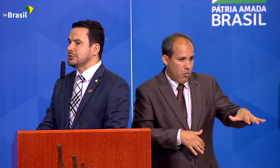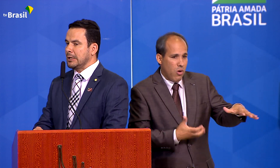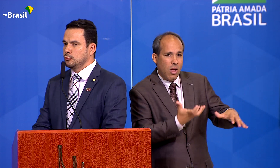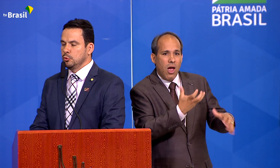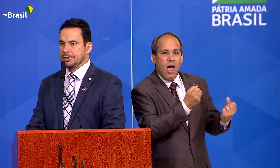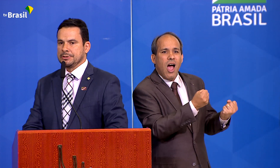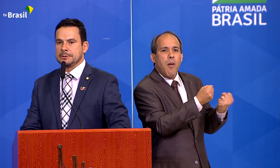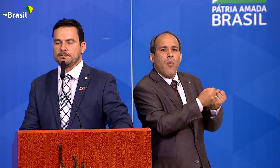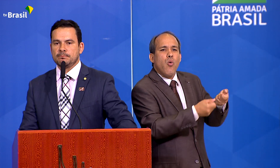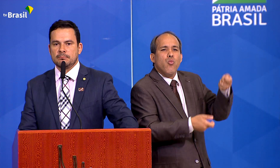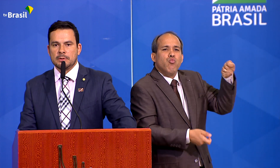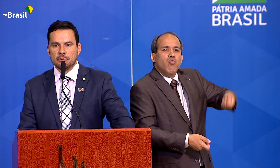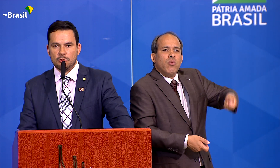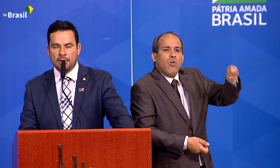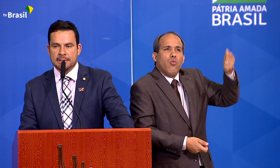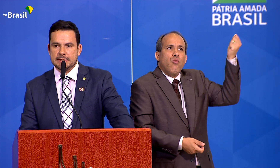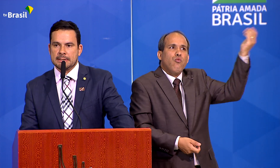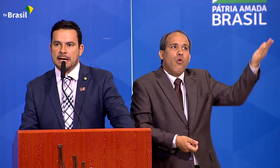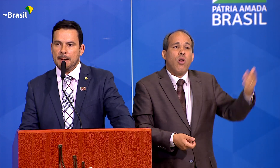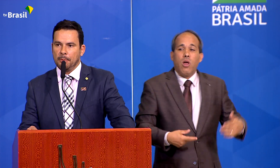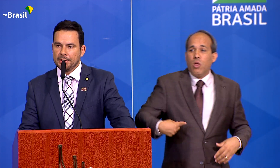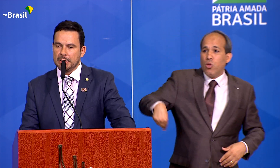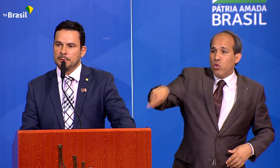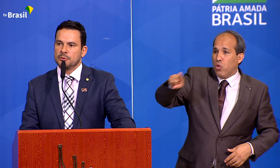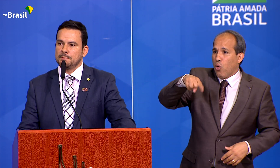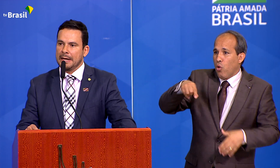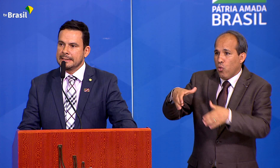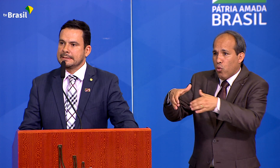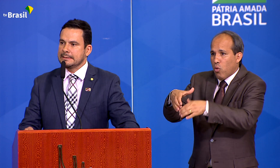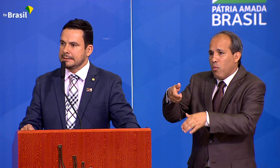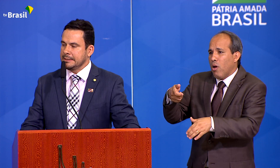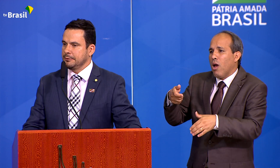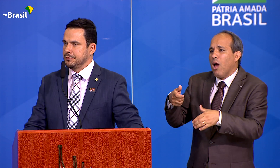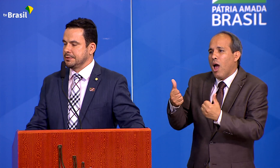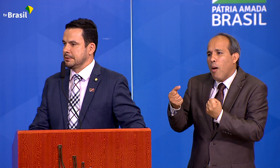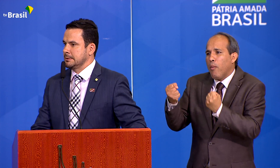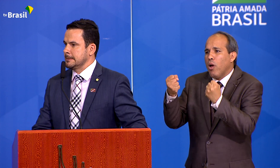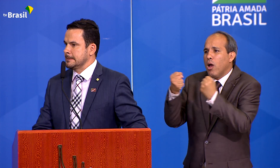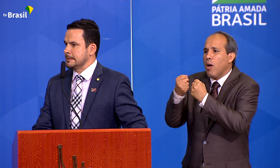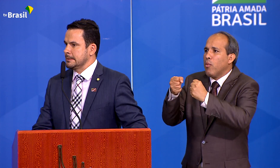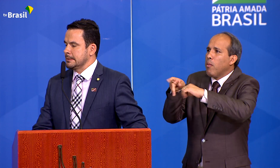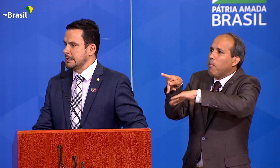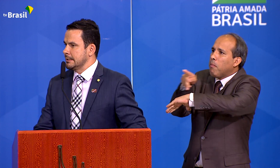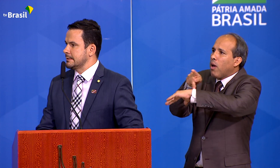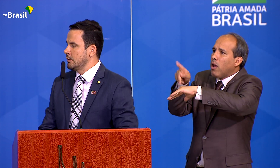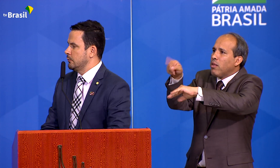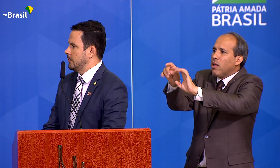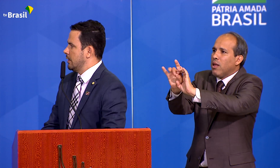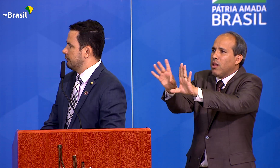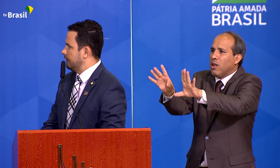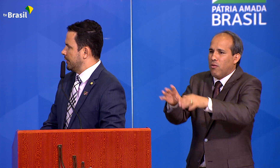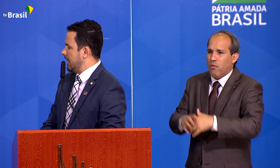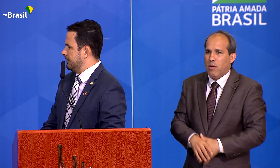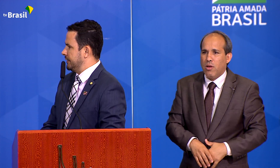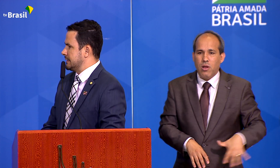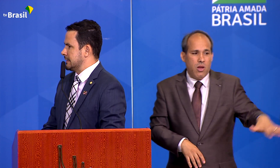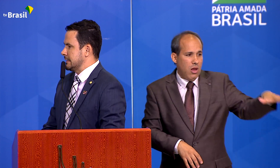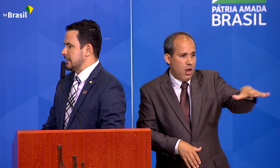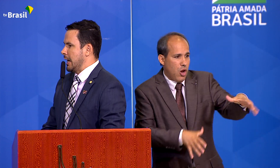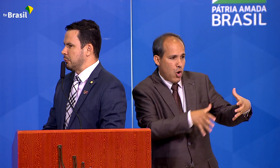apoiam ditaduras nós apoiamos países Livres eles são